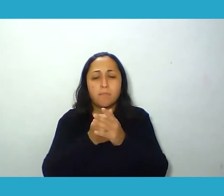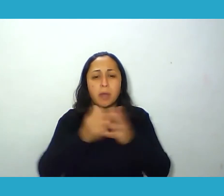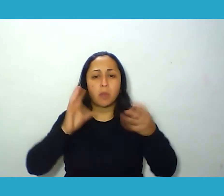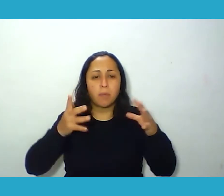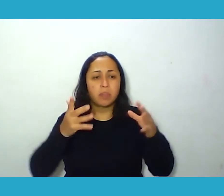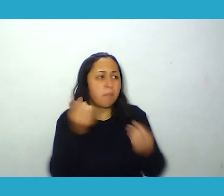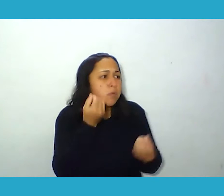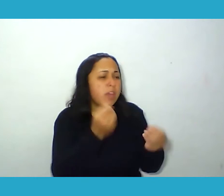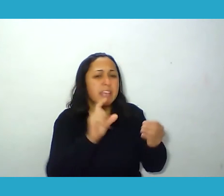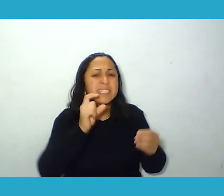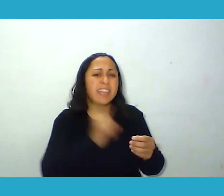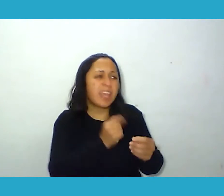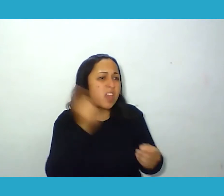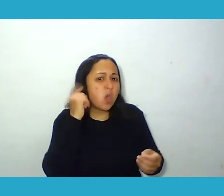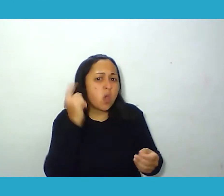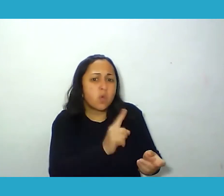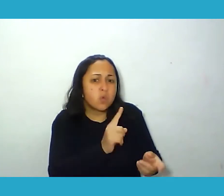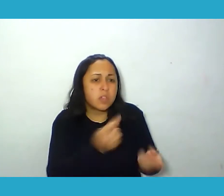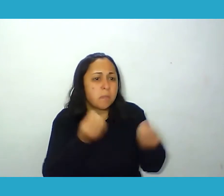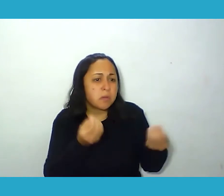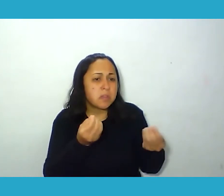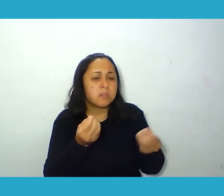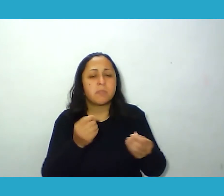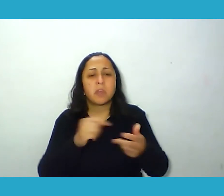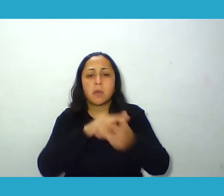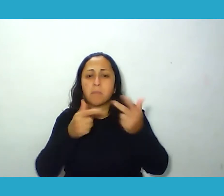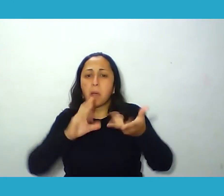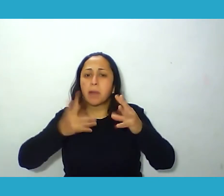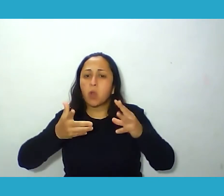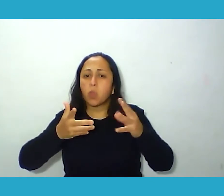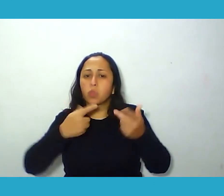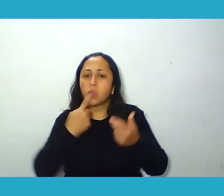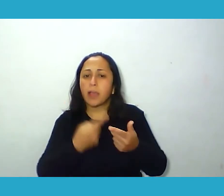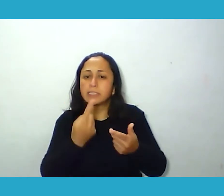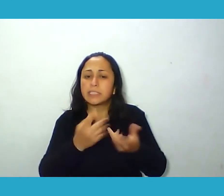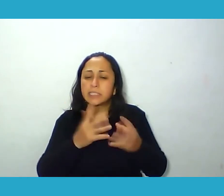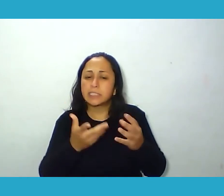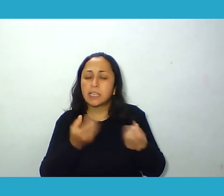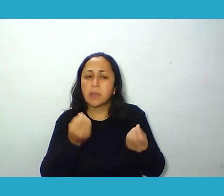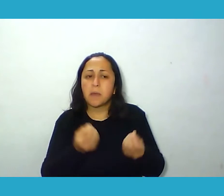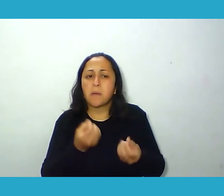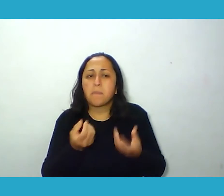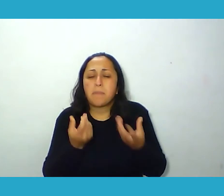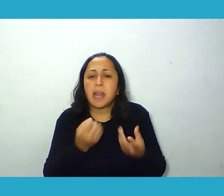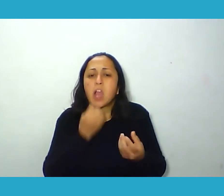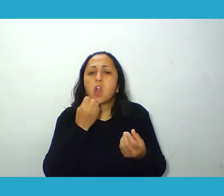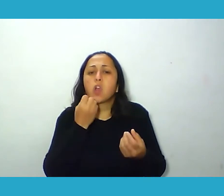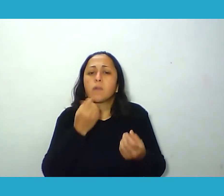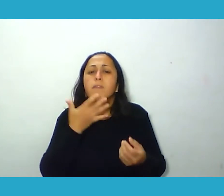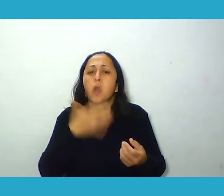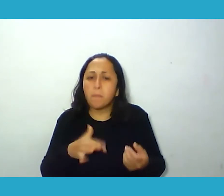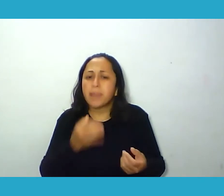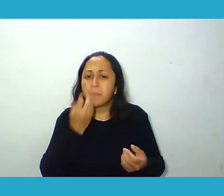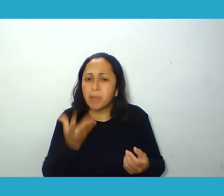no está escuchando?, se pregunta. 3 preguntas metodológicamente formuladas por el expositor que permiten un mejor comprender el andar de